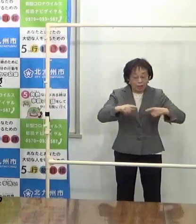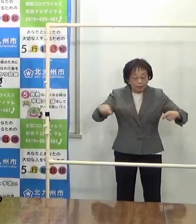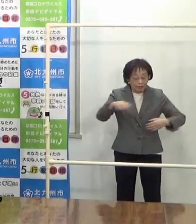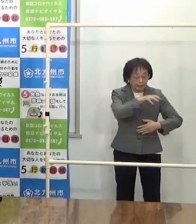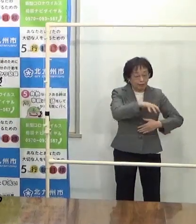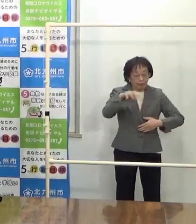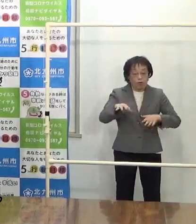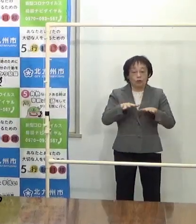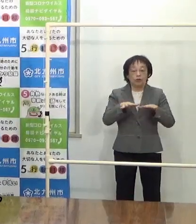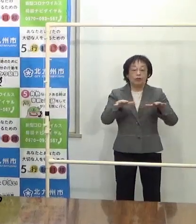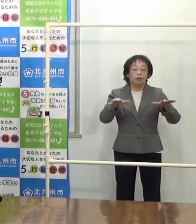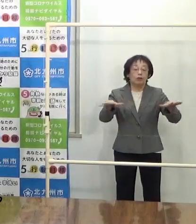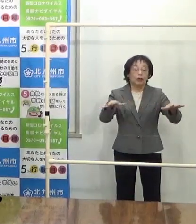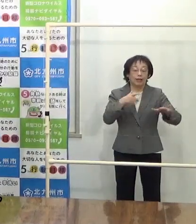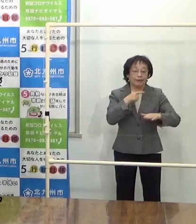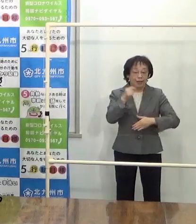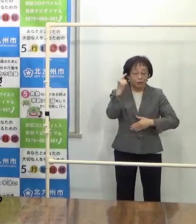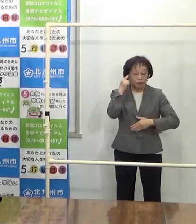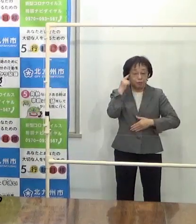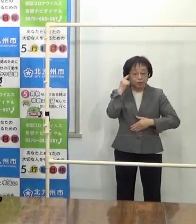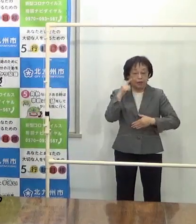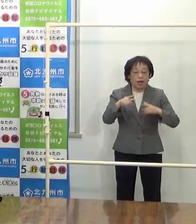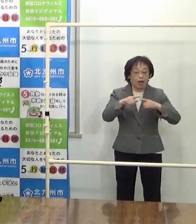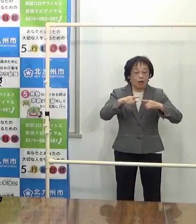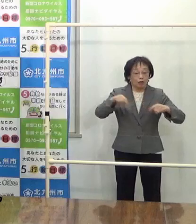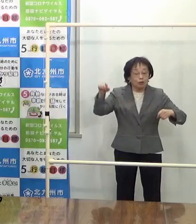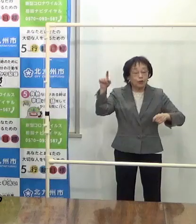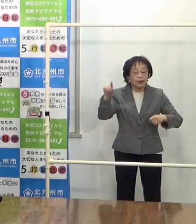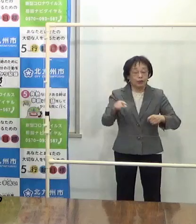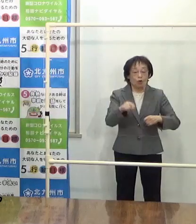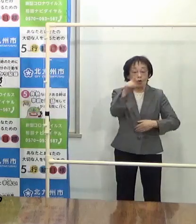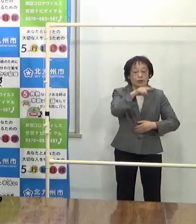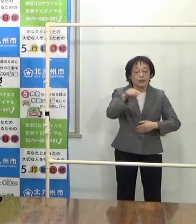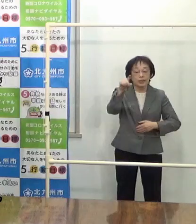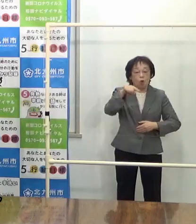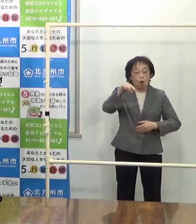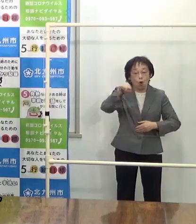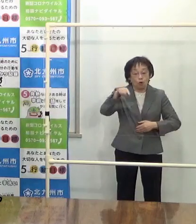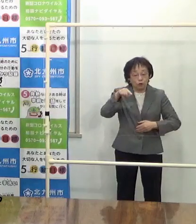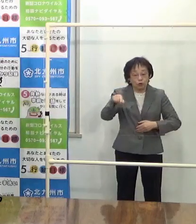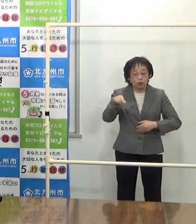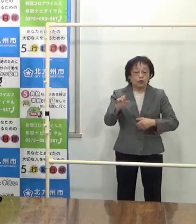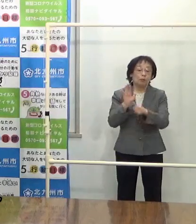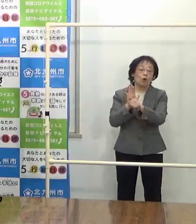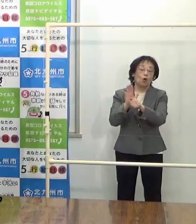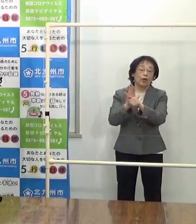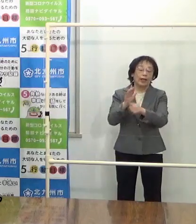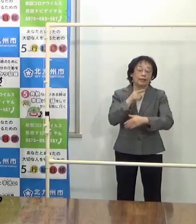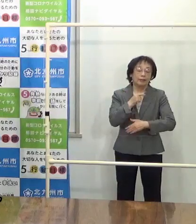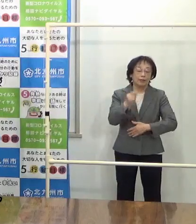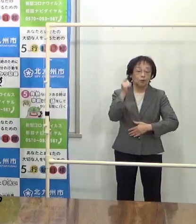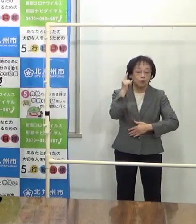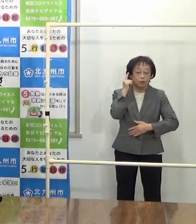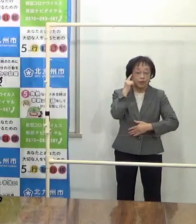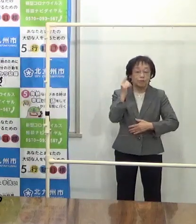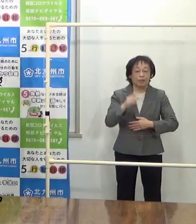げてまいりまして、国の脱炭素ドミノの取り組みにも貢献していきたいと考えております。